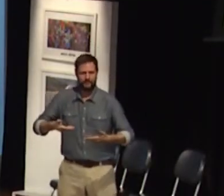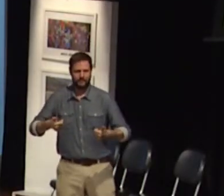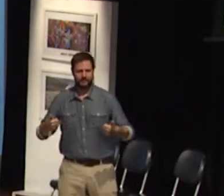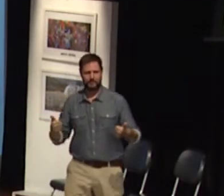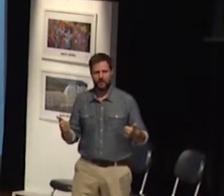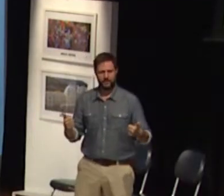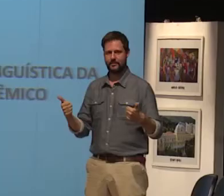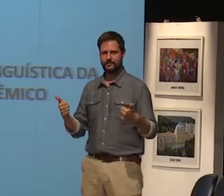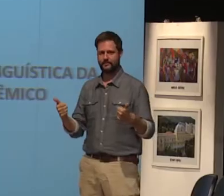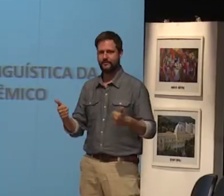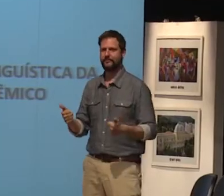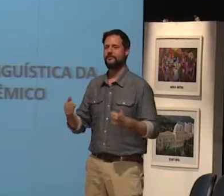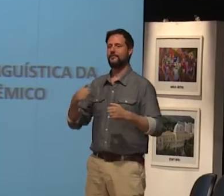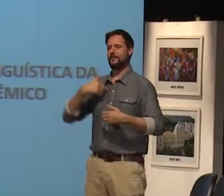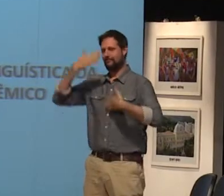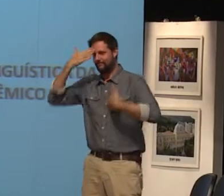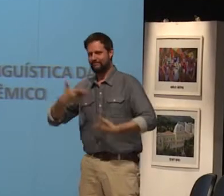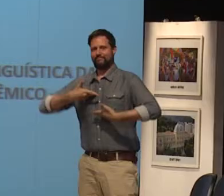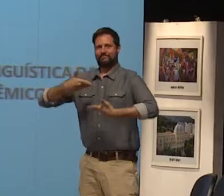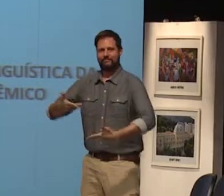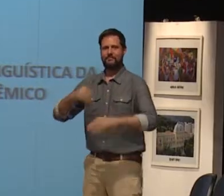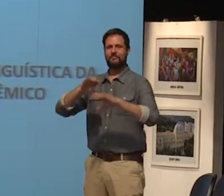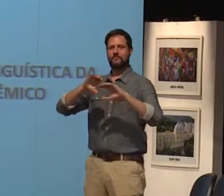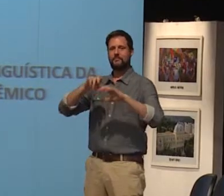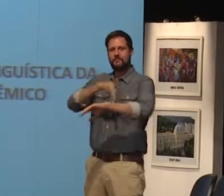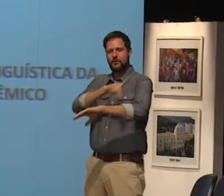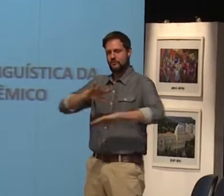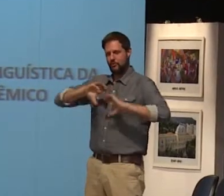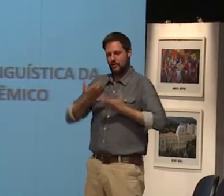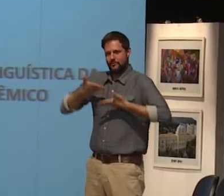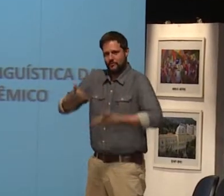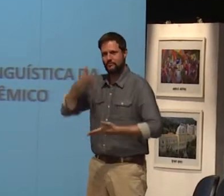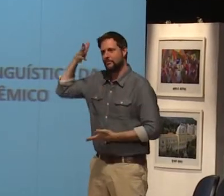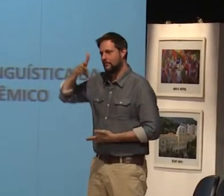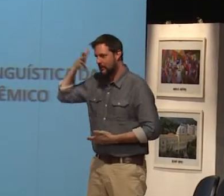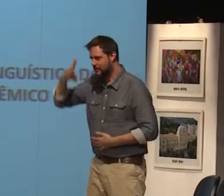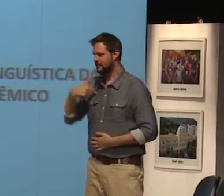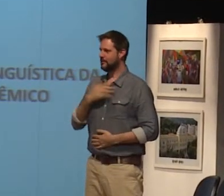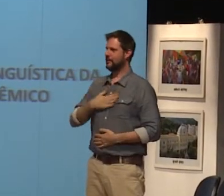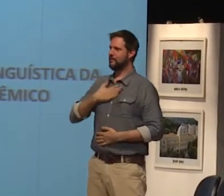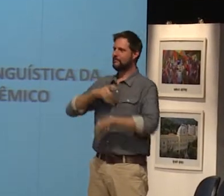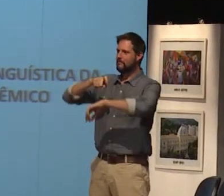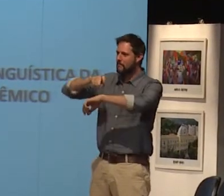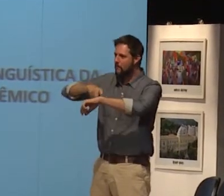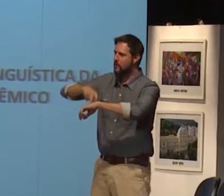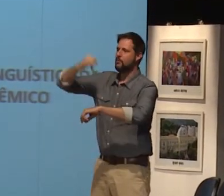Pedagógica. Tá bom aqui? Melhorou? Agradecer pelo convite da coordenação pedagógica de estar aqui